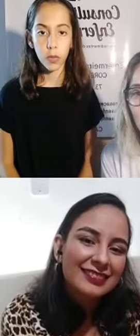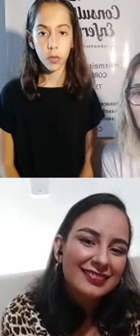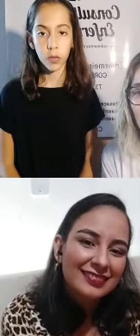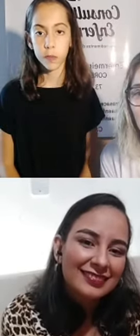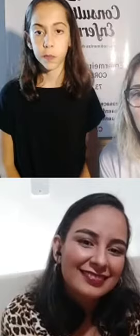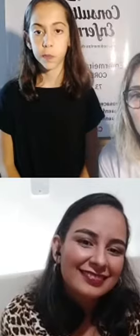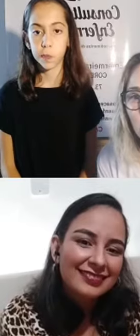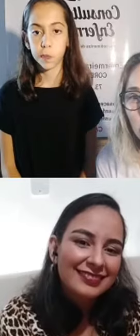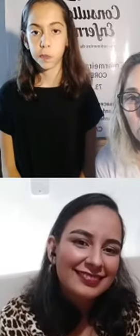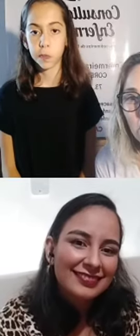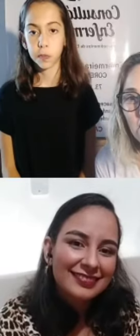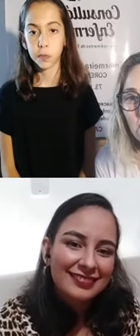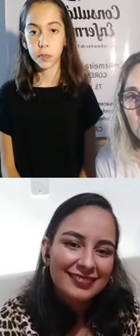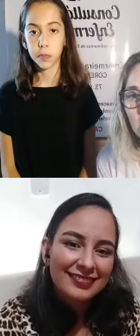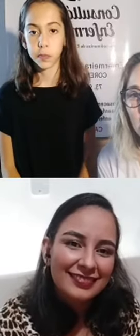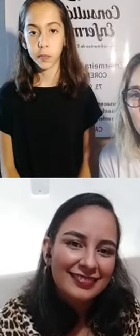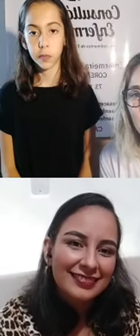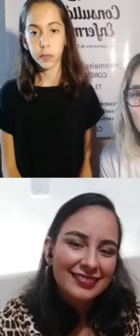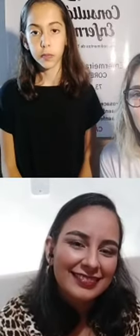Darluce?